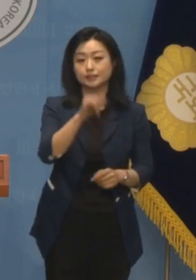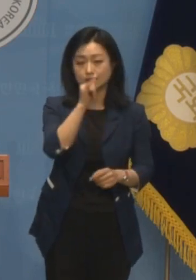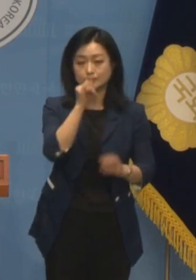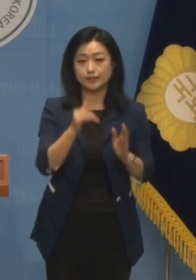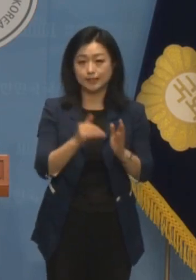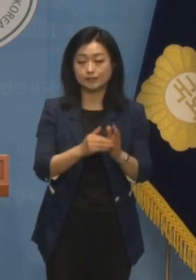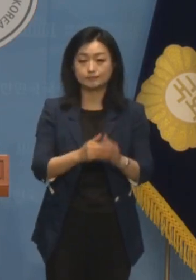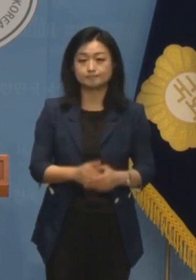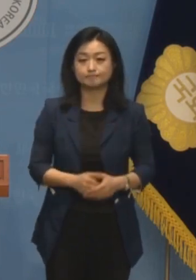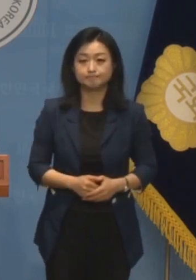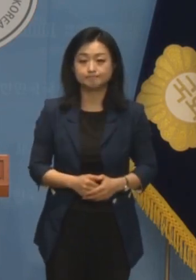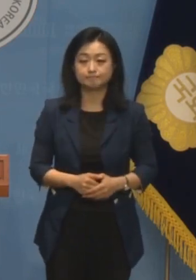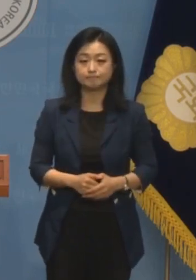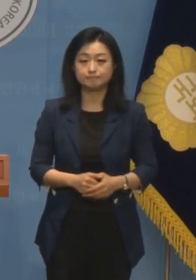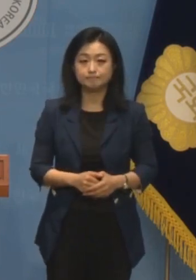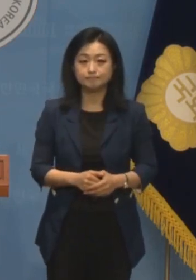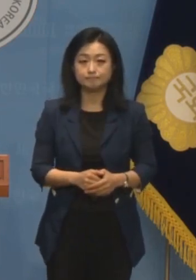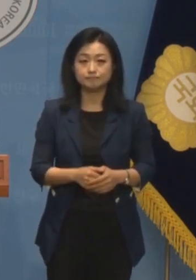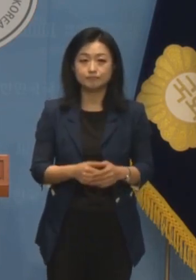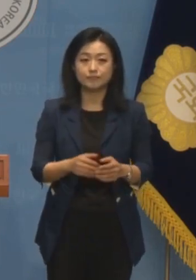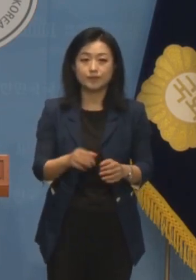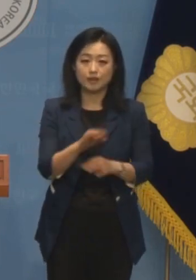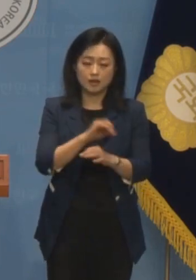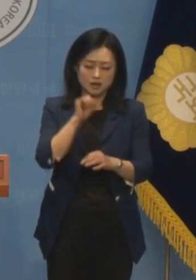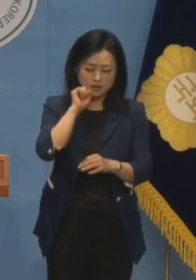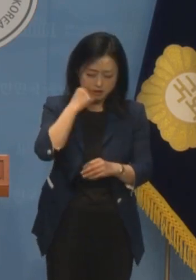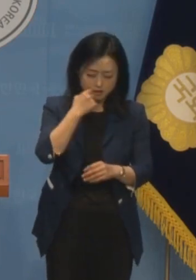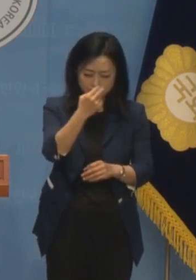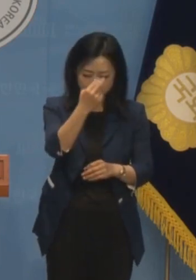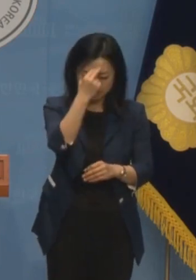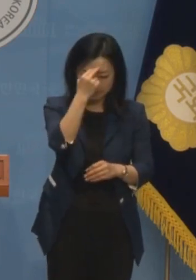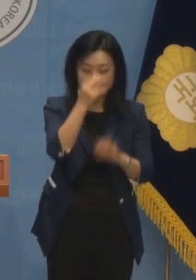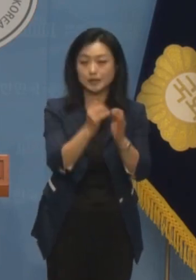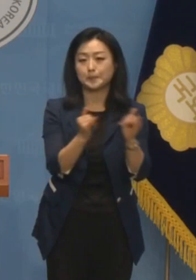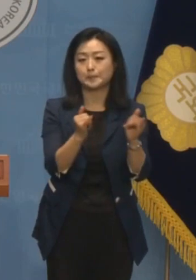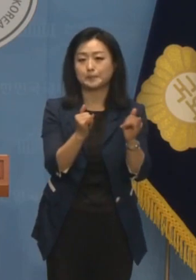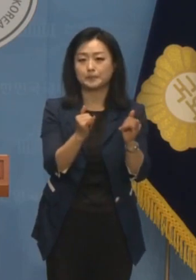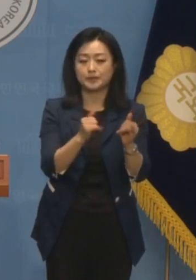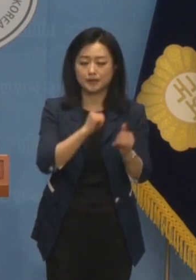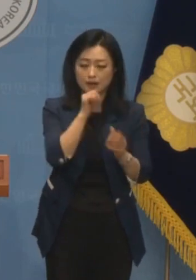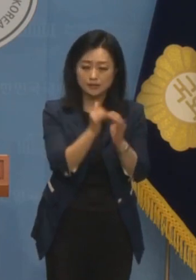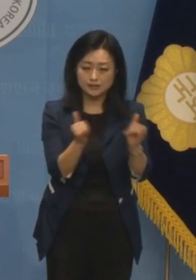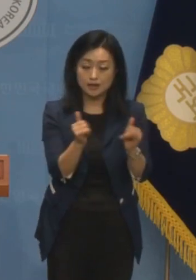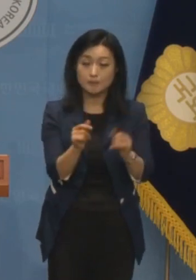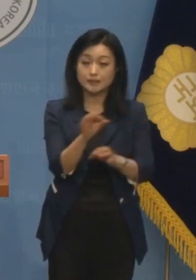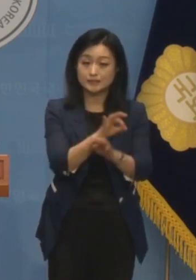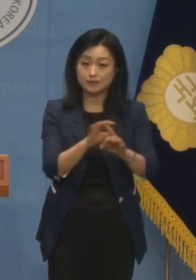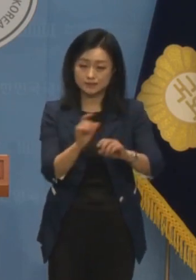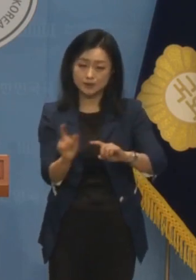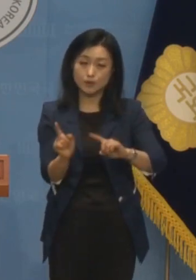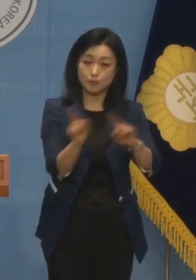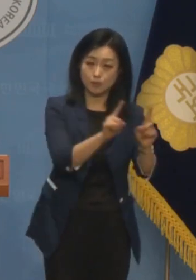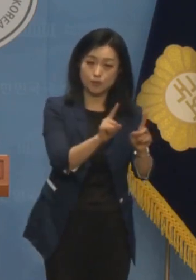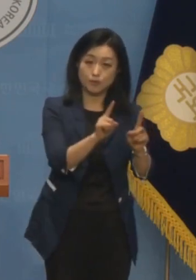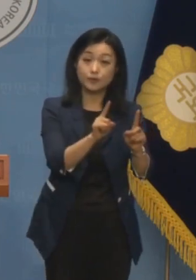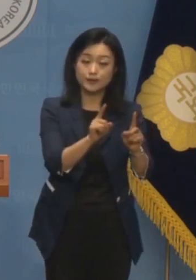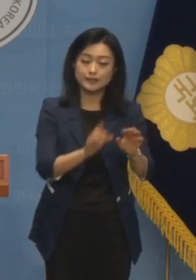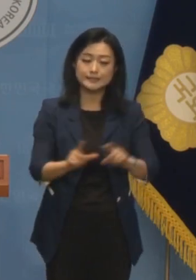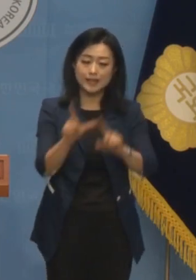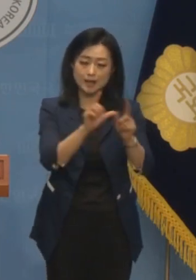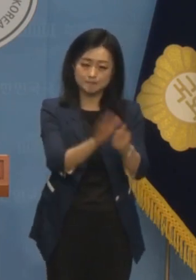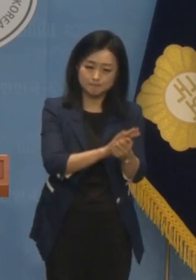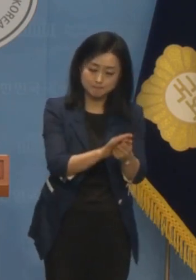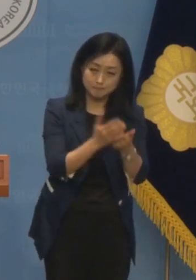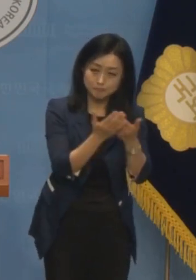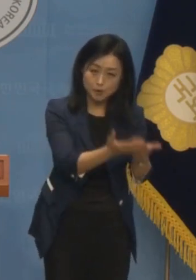있습니다. 벼랑 끝에 내몰린 소상공인 자영업자와 저소득층의 삶을 돌보고 당면한 경제